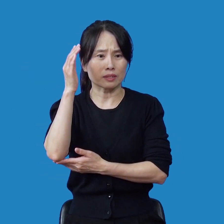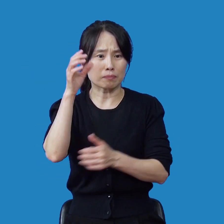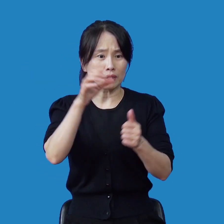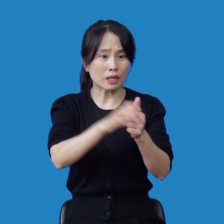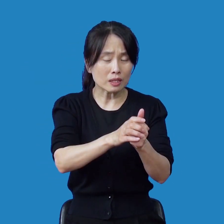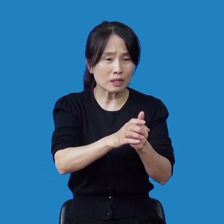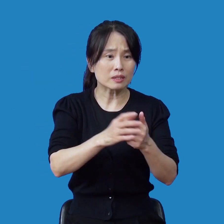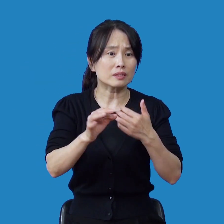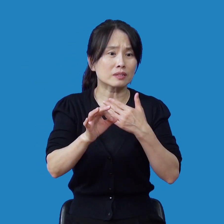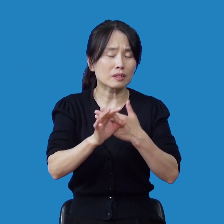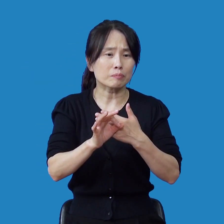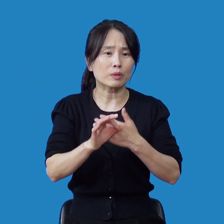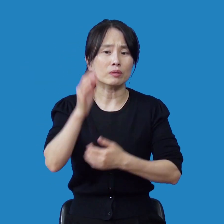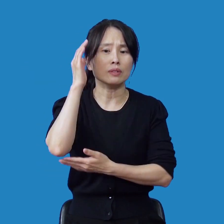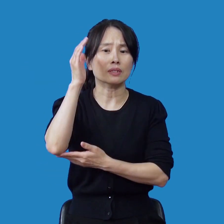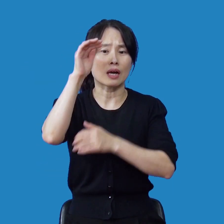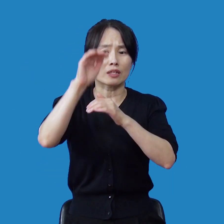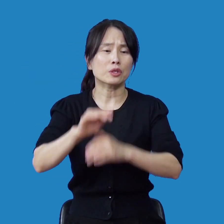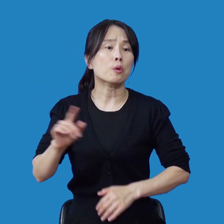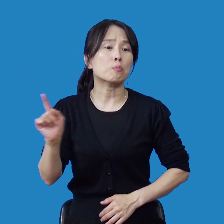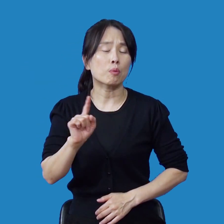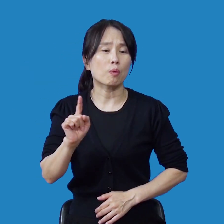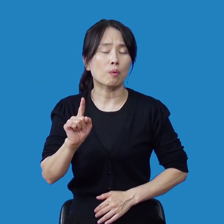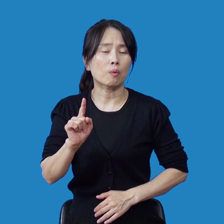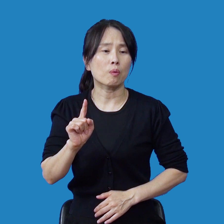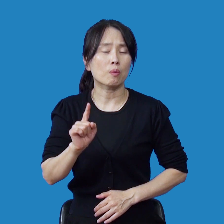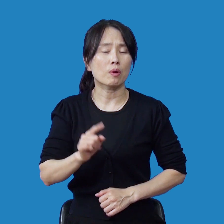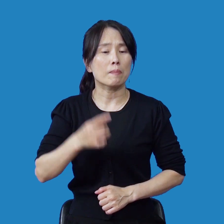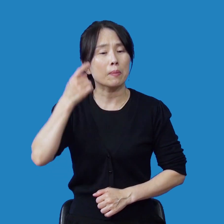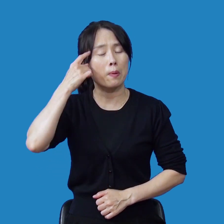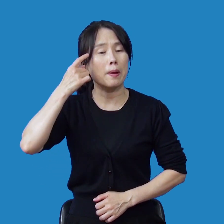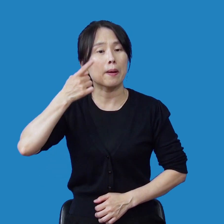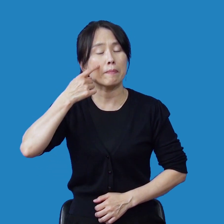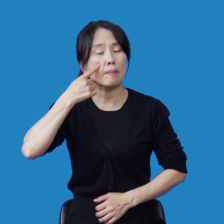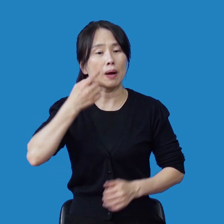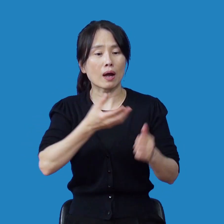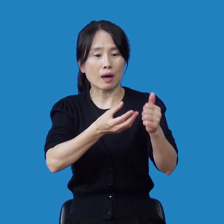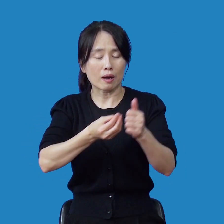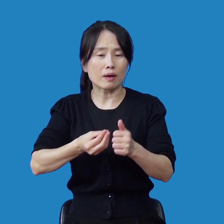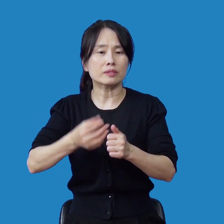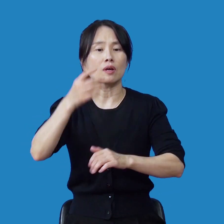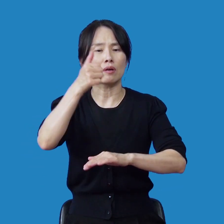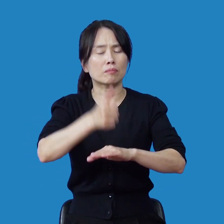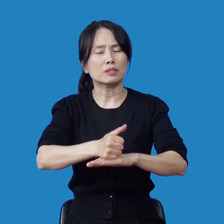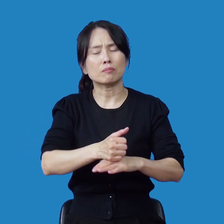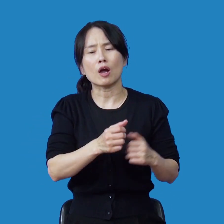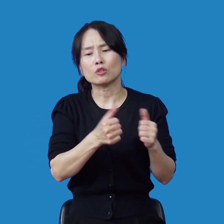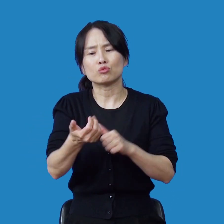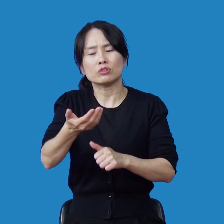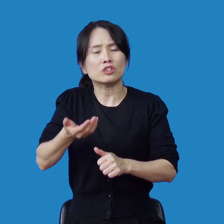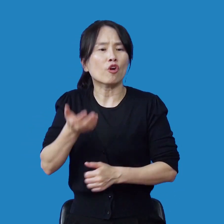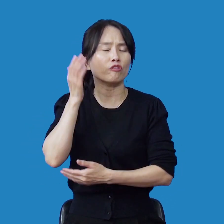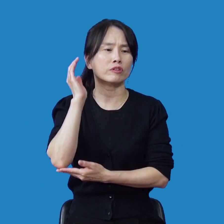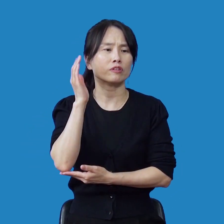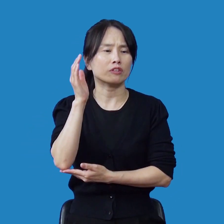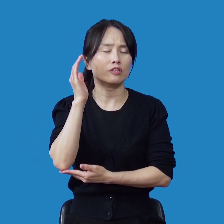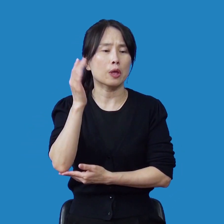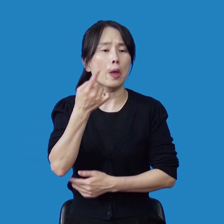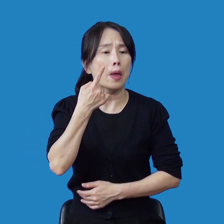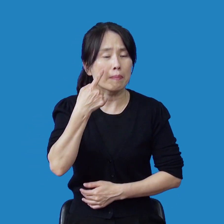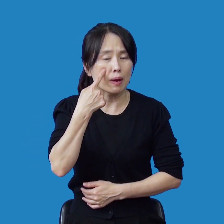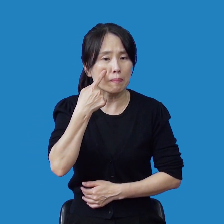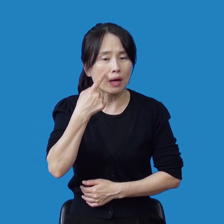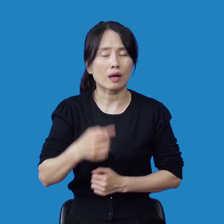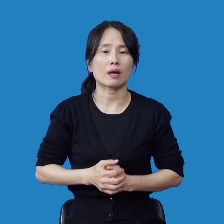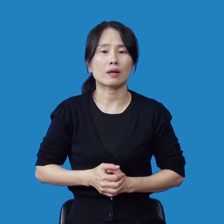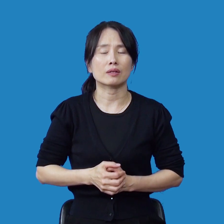강의를 하겠느냐, 그걸 한번 해보라는 취지에서 그 강좌명이 마지막 강의입니다.